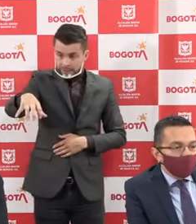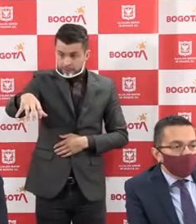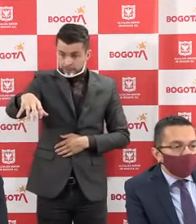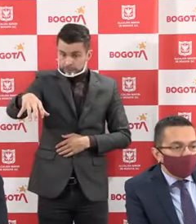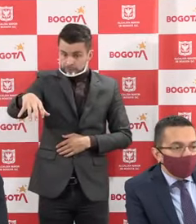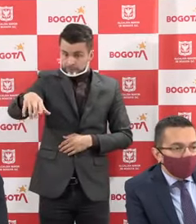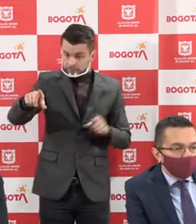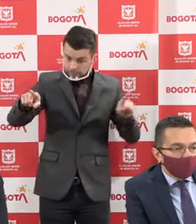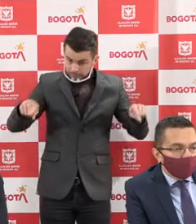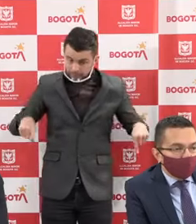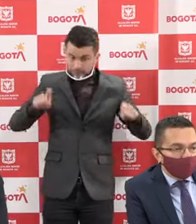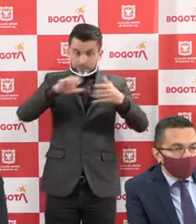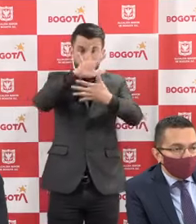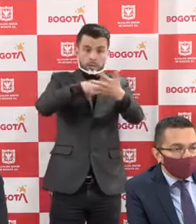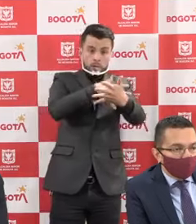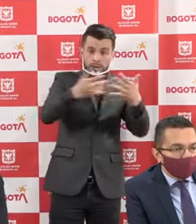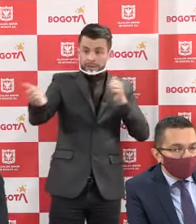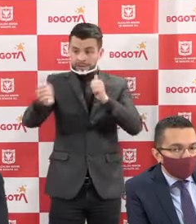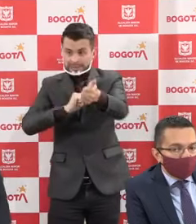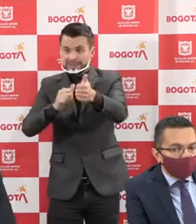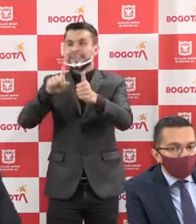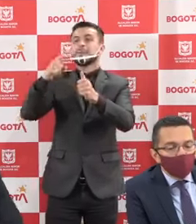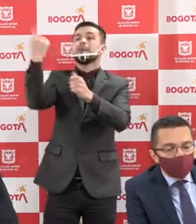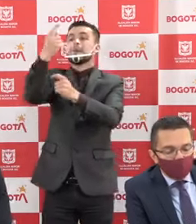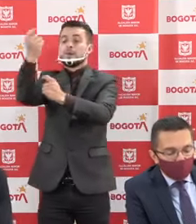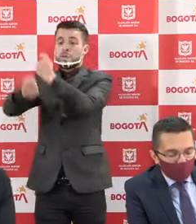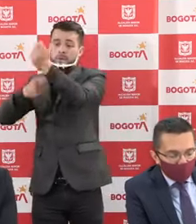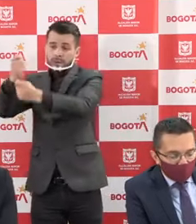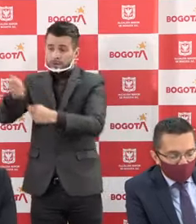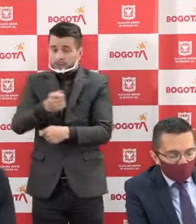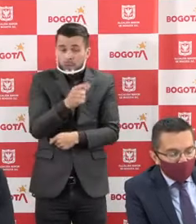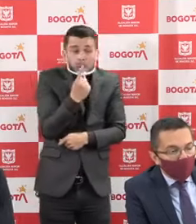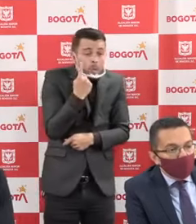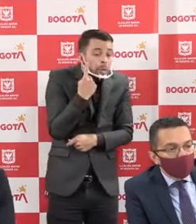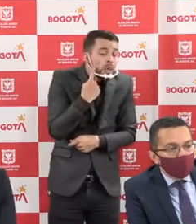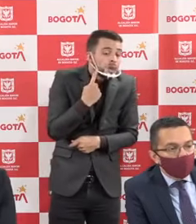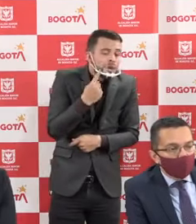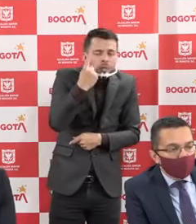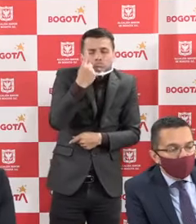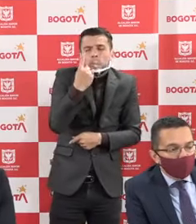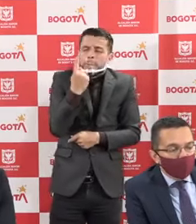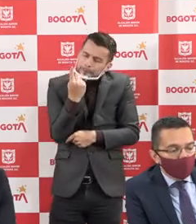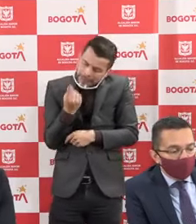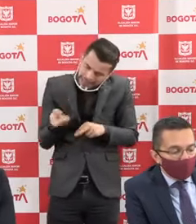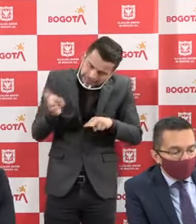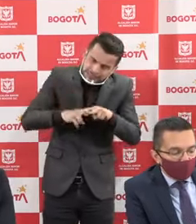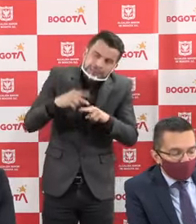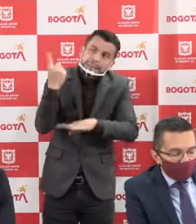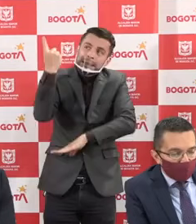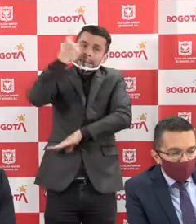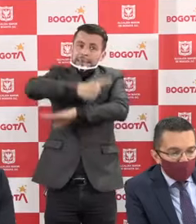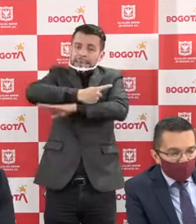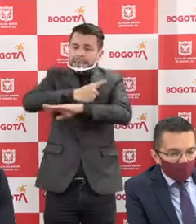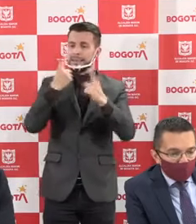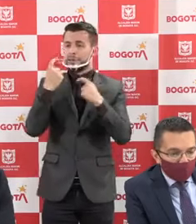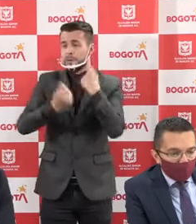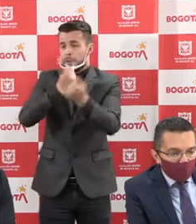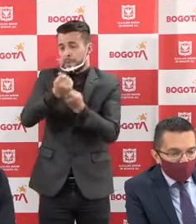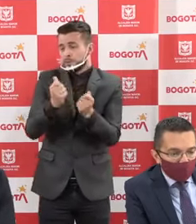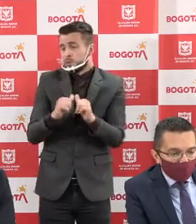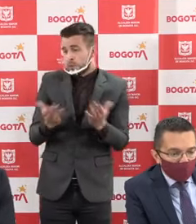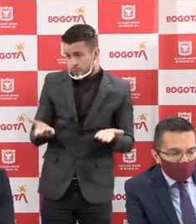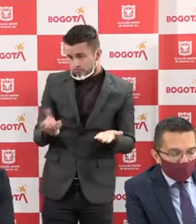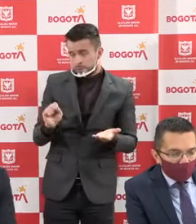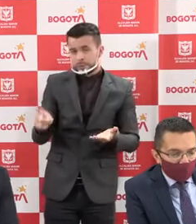comercio no lo pueden extender un poco más para alejandra el comercio es una de las actividades